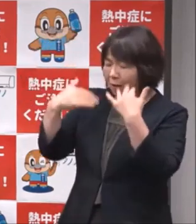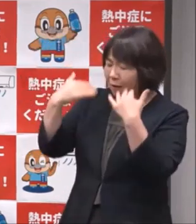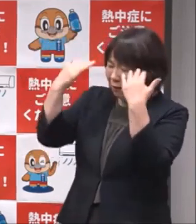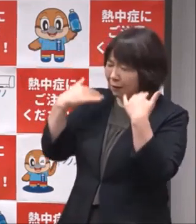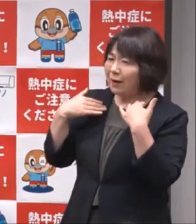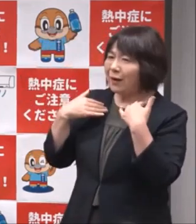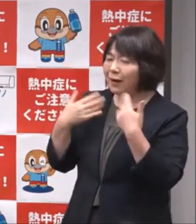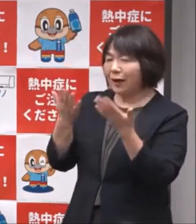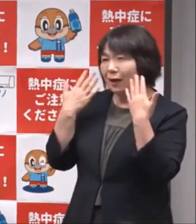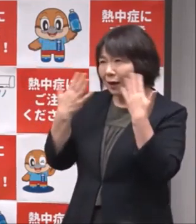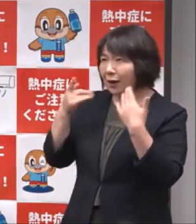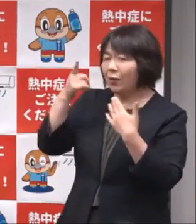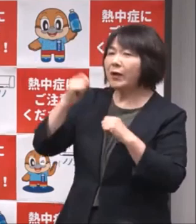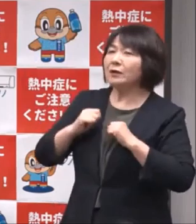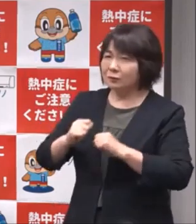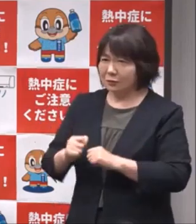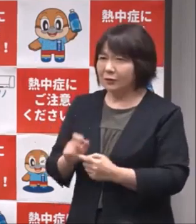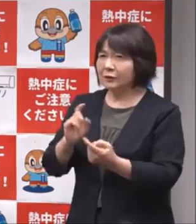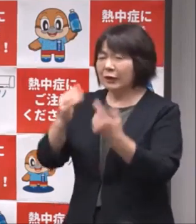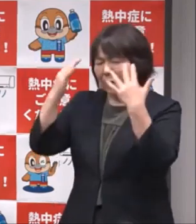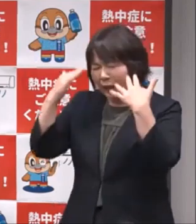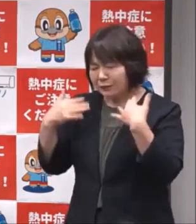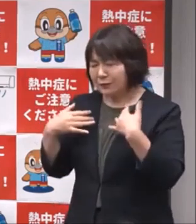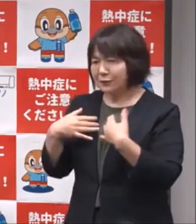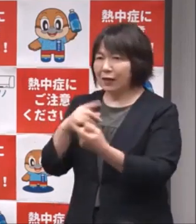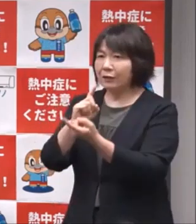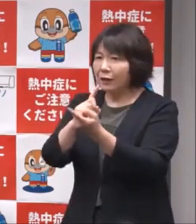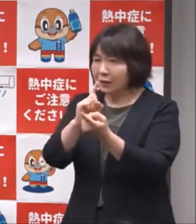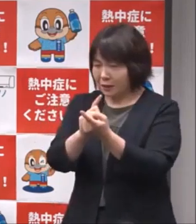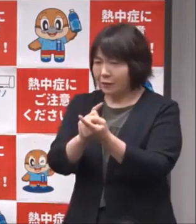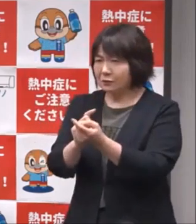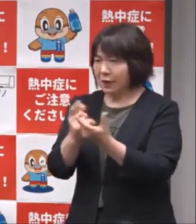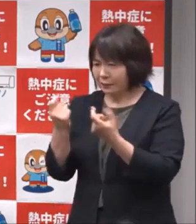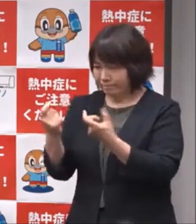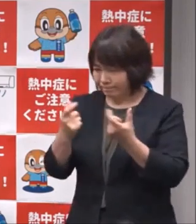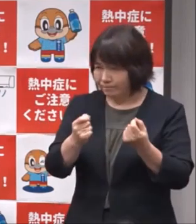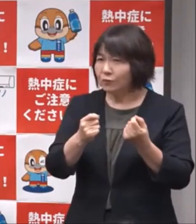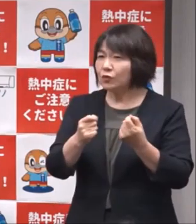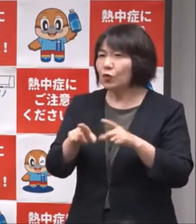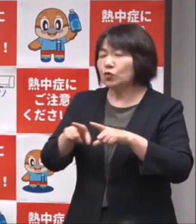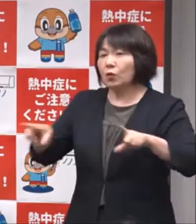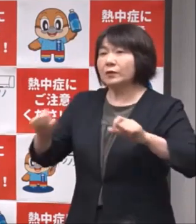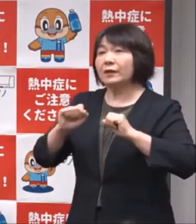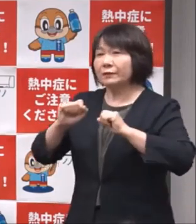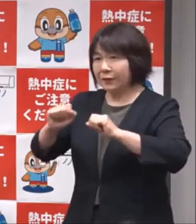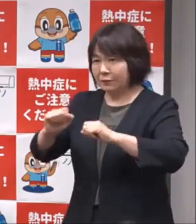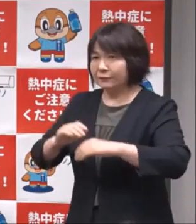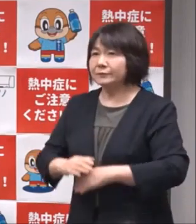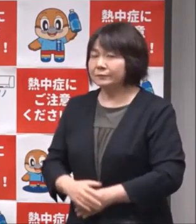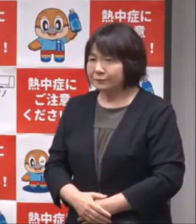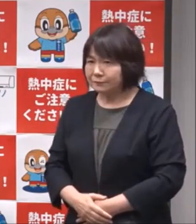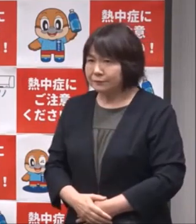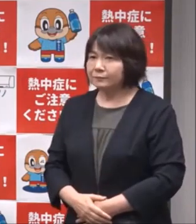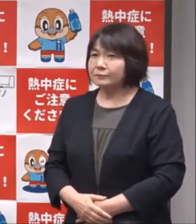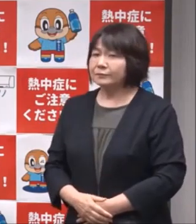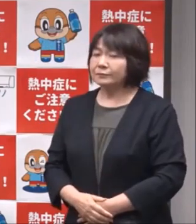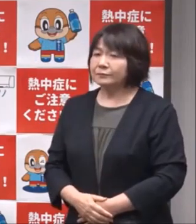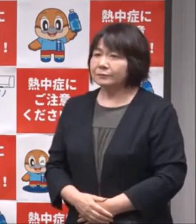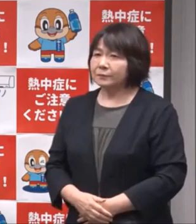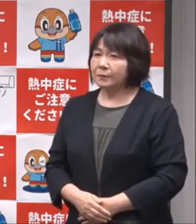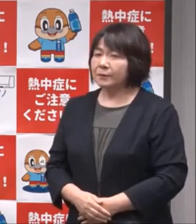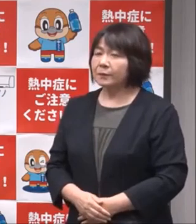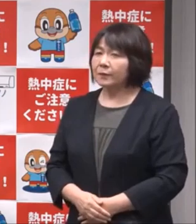しています。なので、その暑さ対策、熱中症対策というのはしっかりと当然取っていくということになります。そ